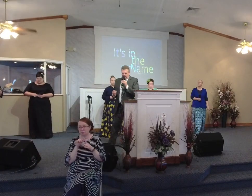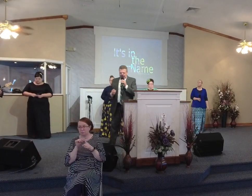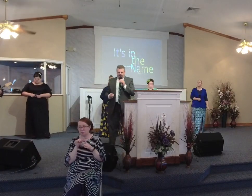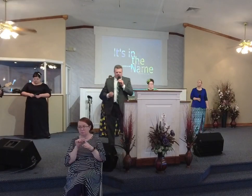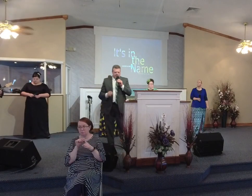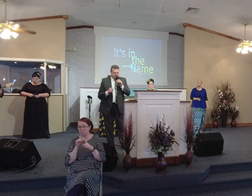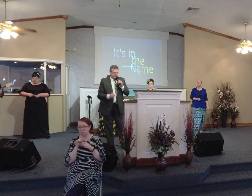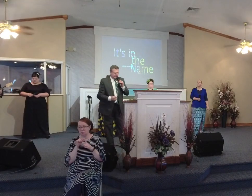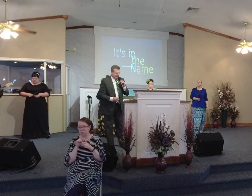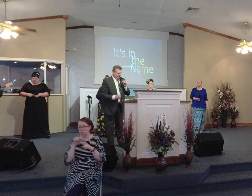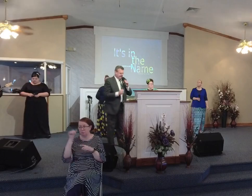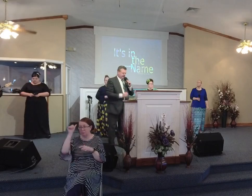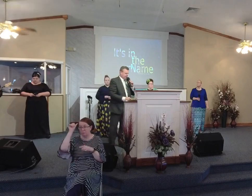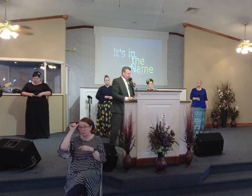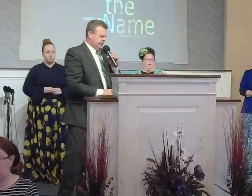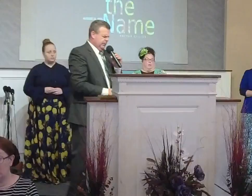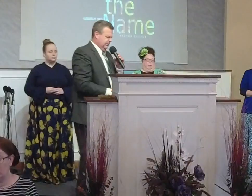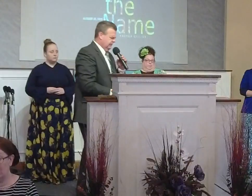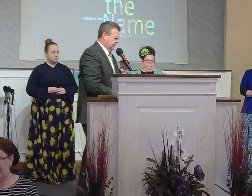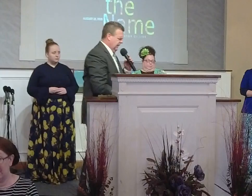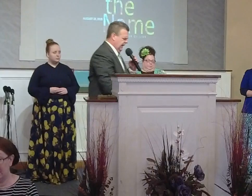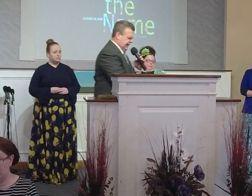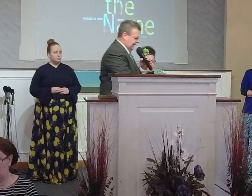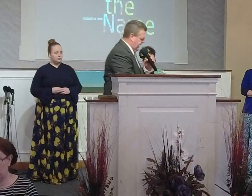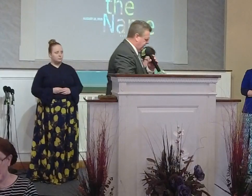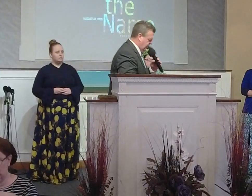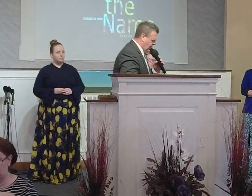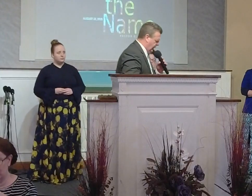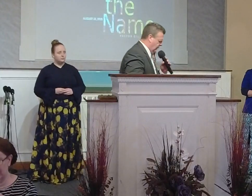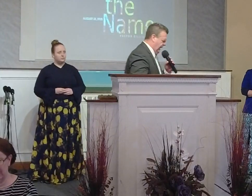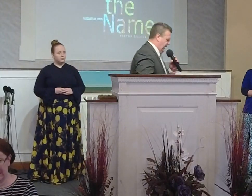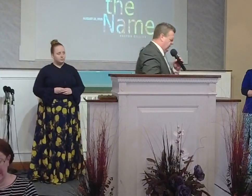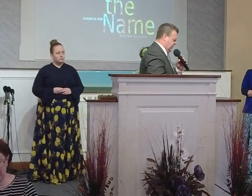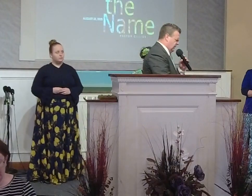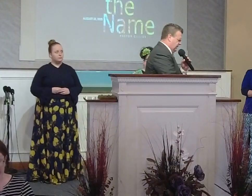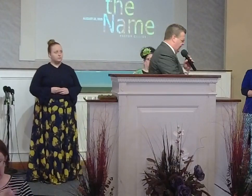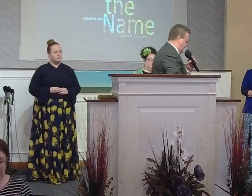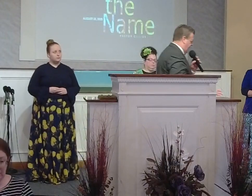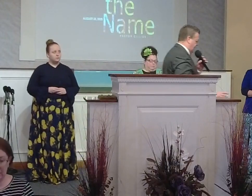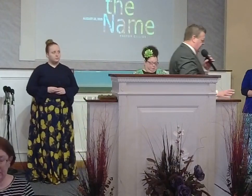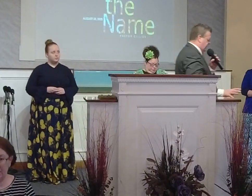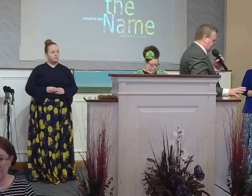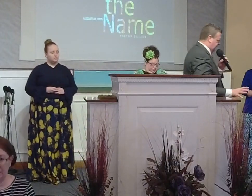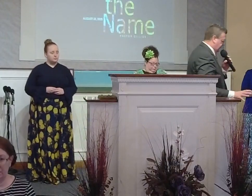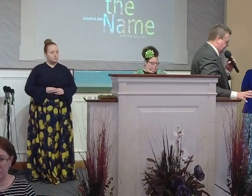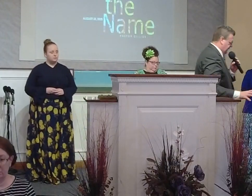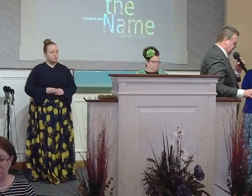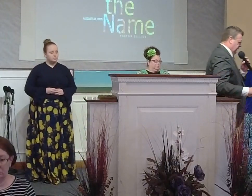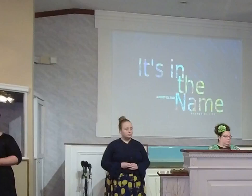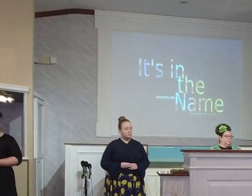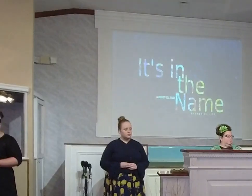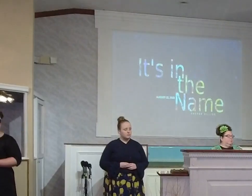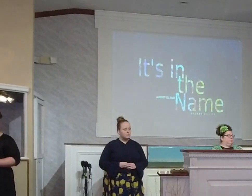espíritu es lo mismo. Entonces, eso me dice que Adán fue creado y